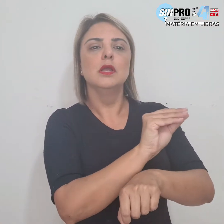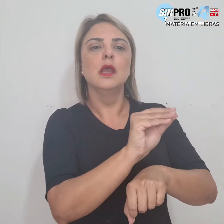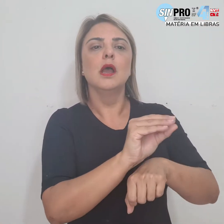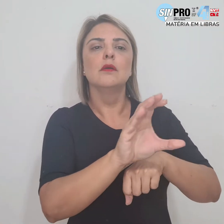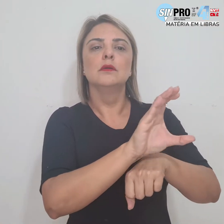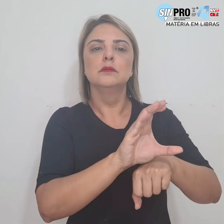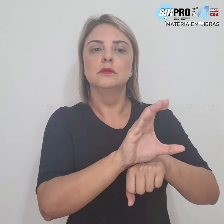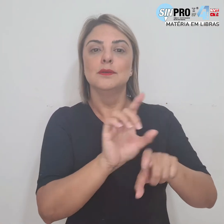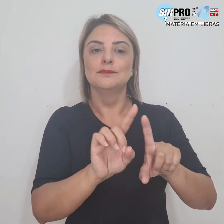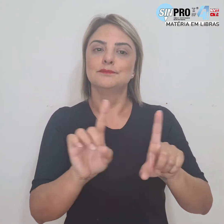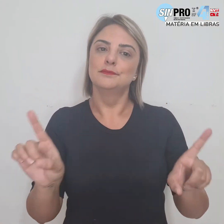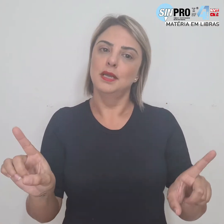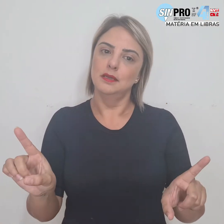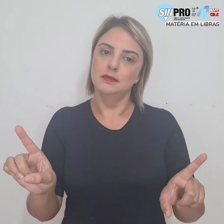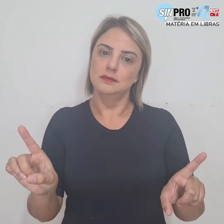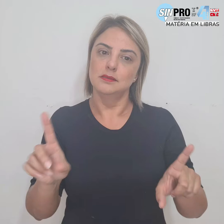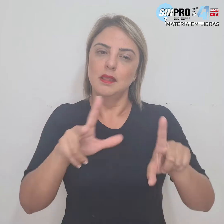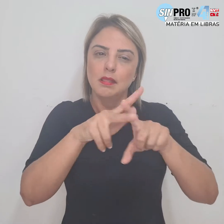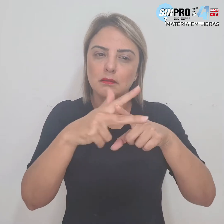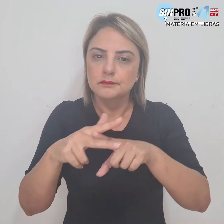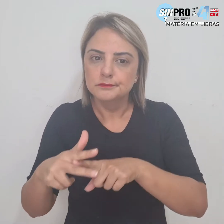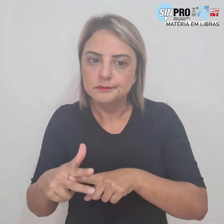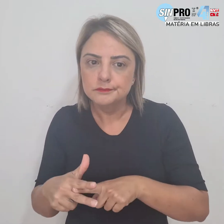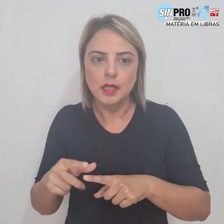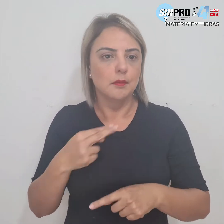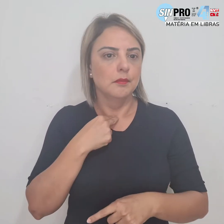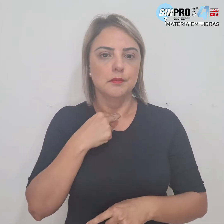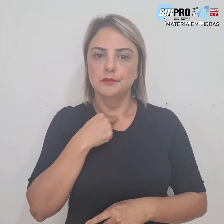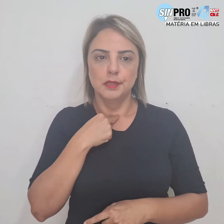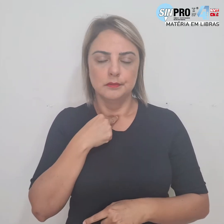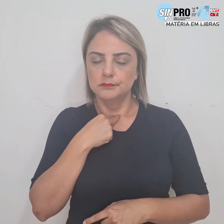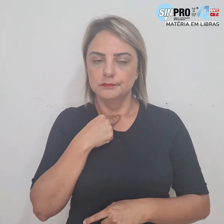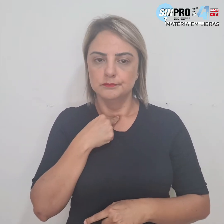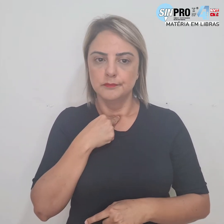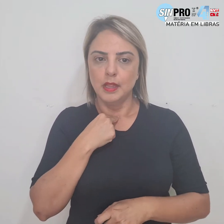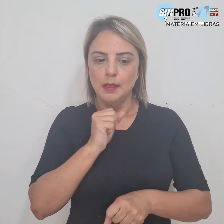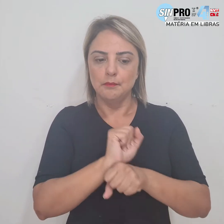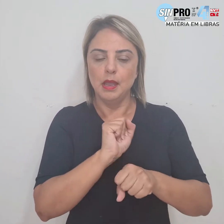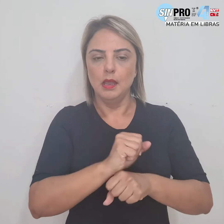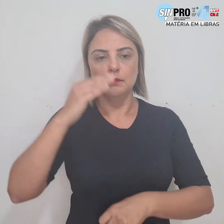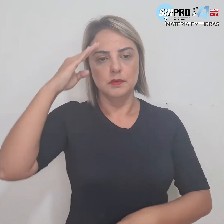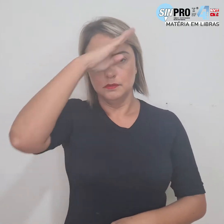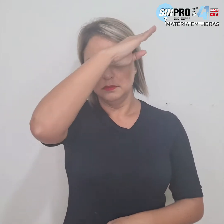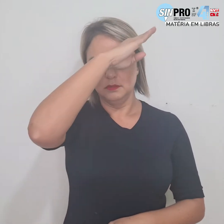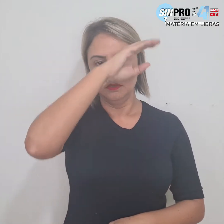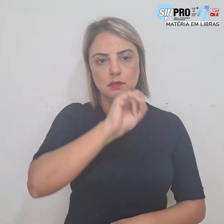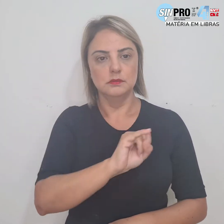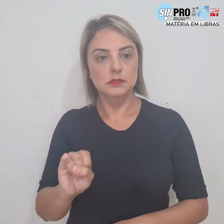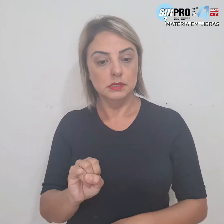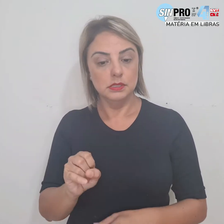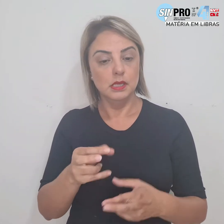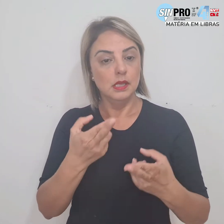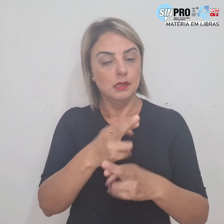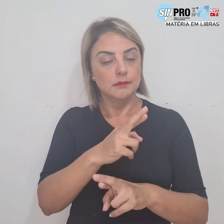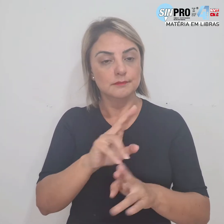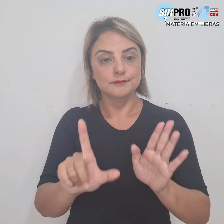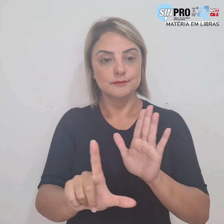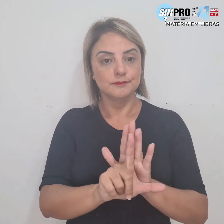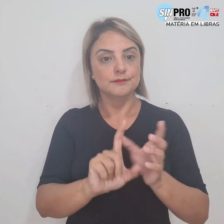Constituição. Entretanto, instrumentos democráticos podem não ser mais empecilhos para Bolsonaro, caso a reforma administrativa